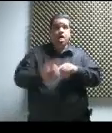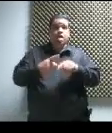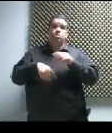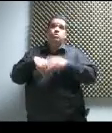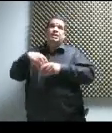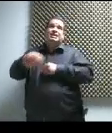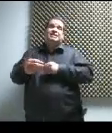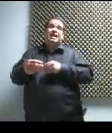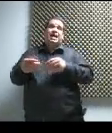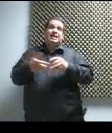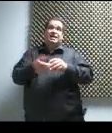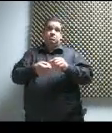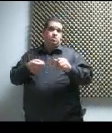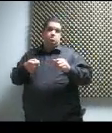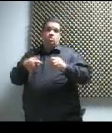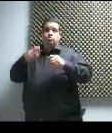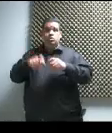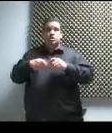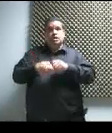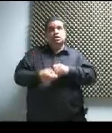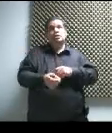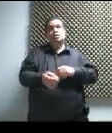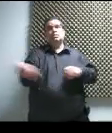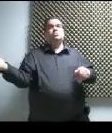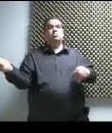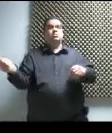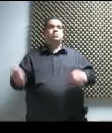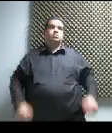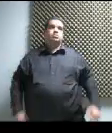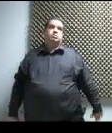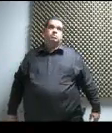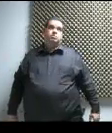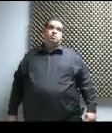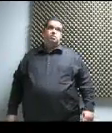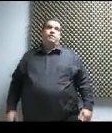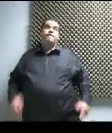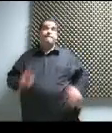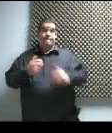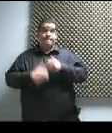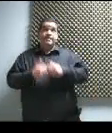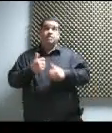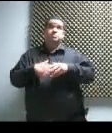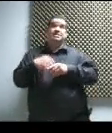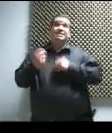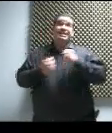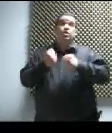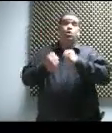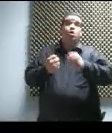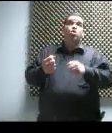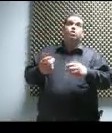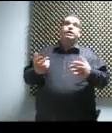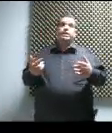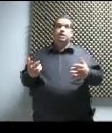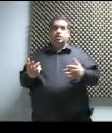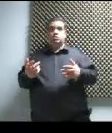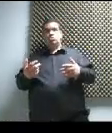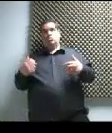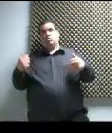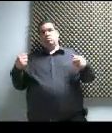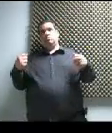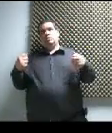quedaba ahí en la puerta. No, que si la gente se remolina en la puerta, ¿cómo tú vas a abrir en Ese es uno de los problemas de salir corriendo, ¿no? Exacto. Hay un video